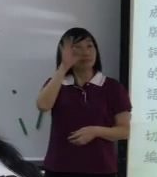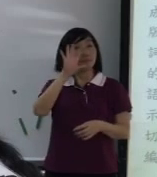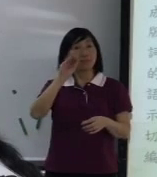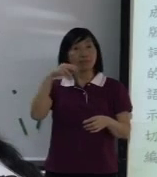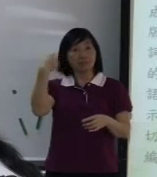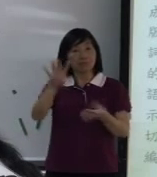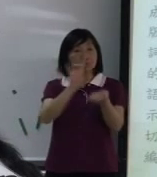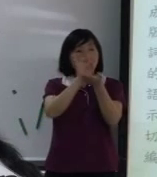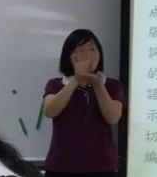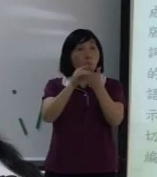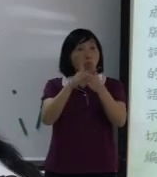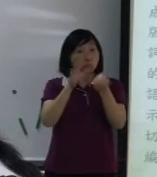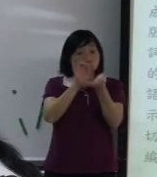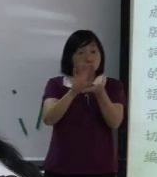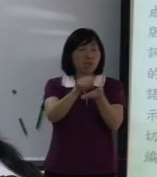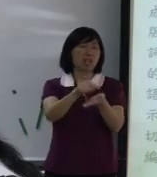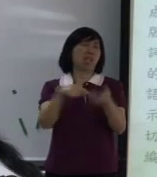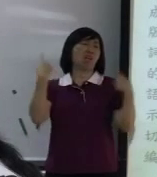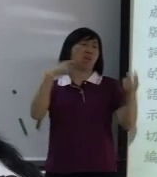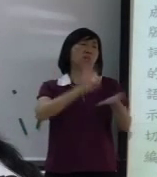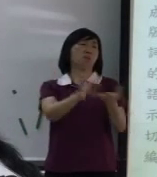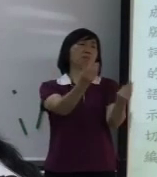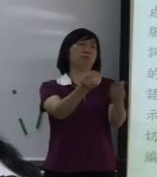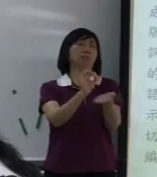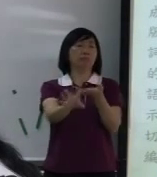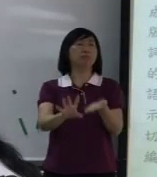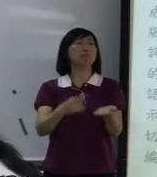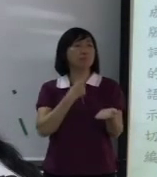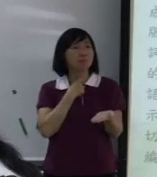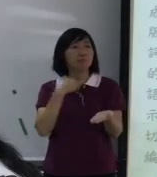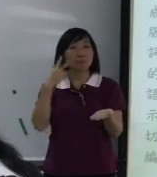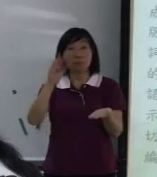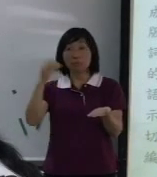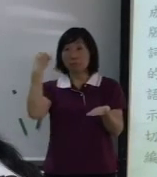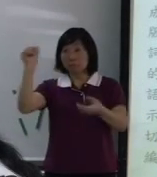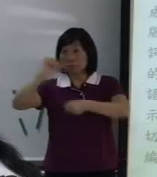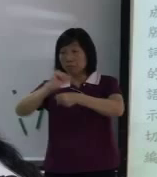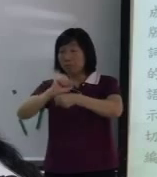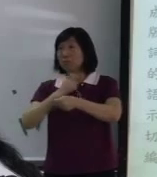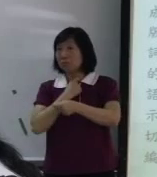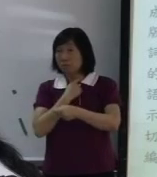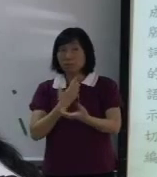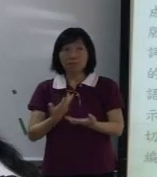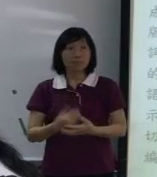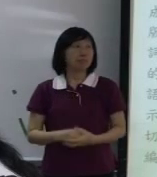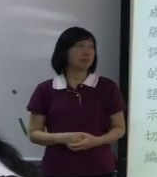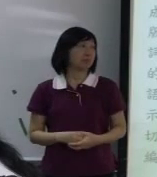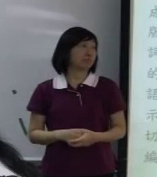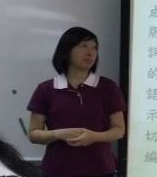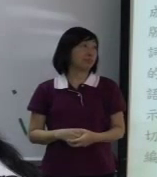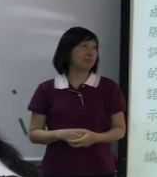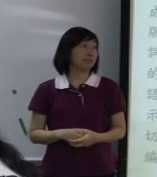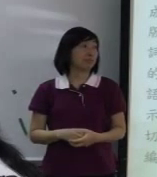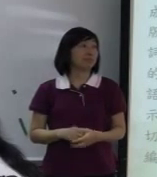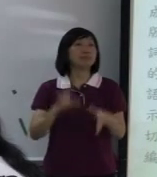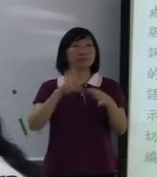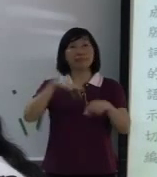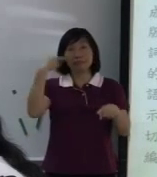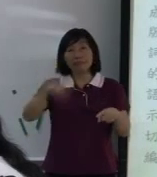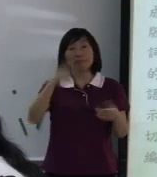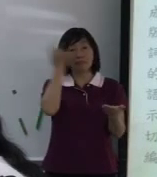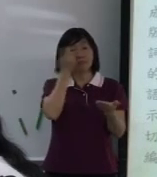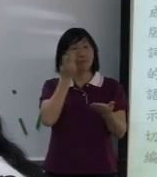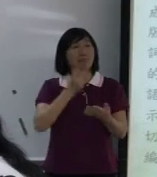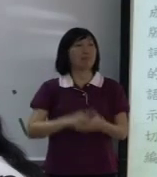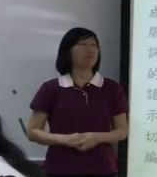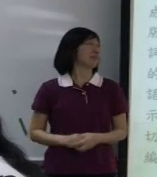要淘汰的、不常用的，有没有新加进来的必要的，好，重新检视一